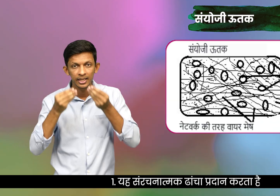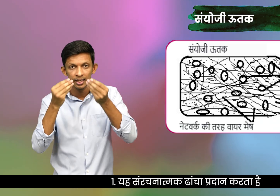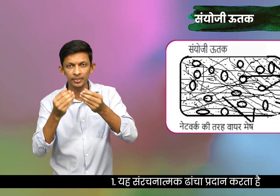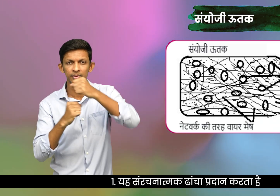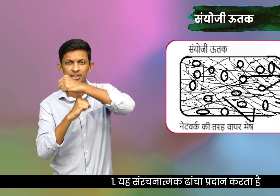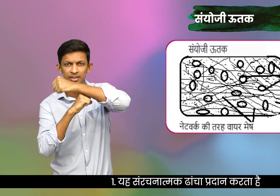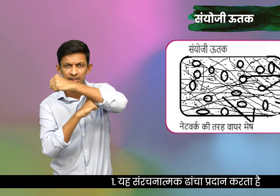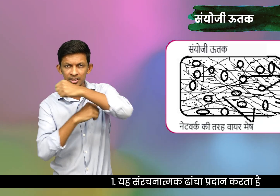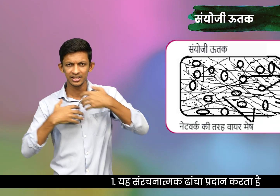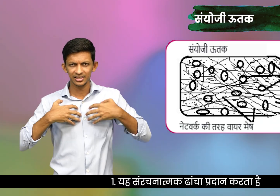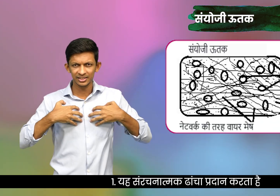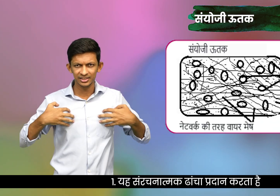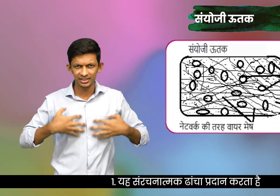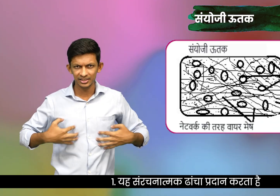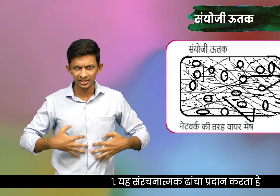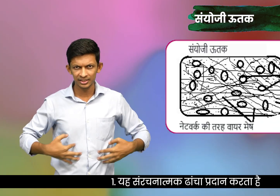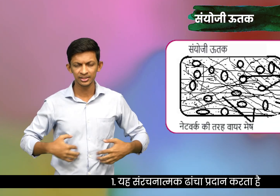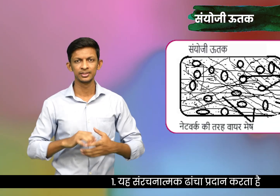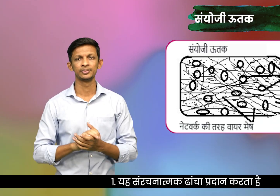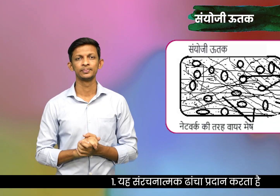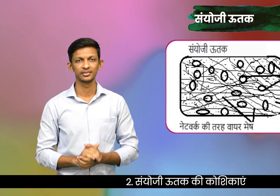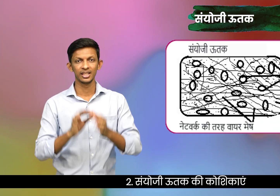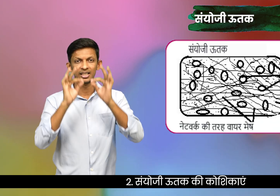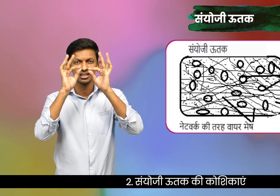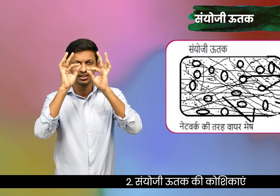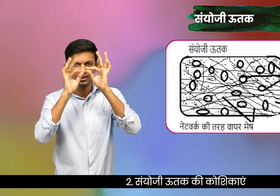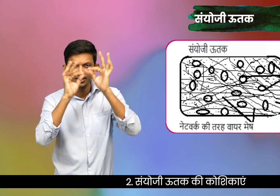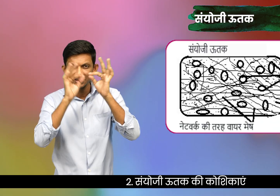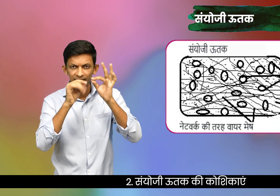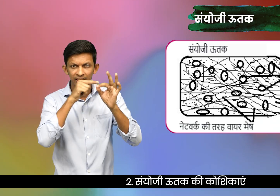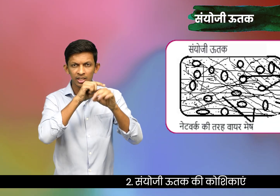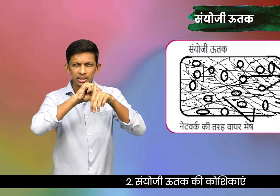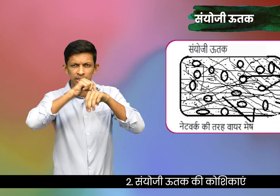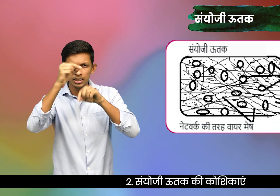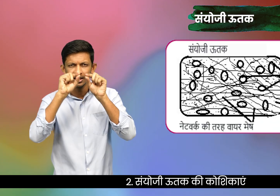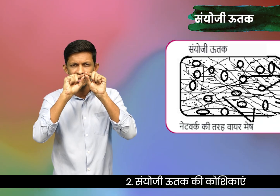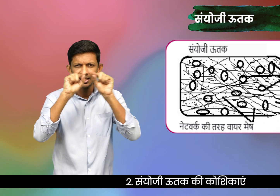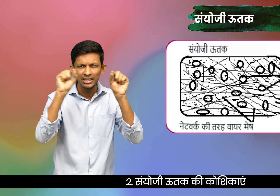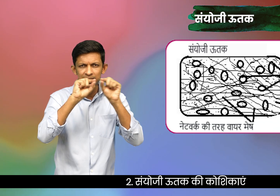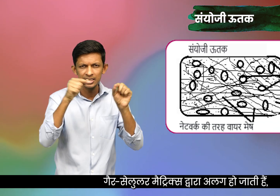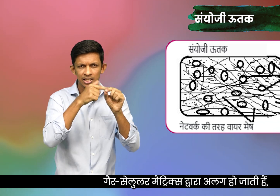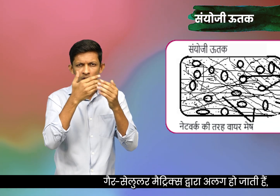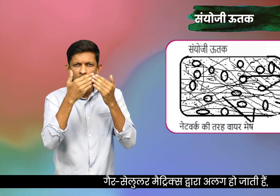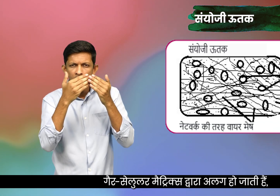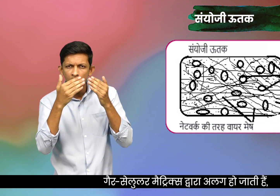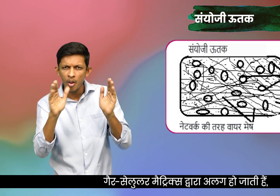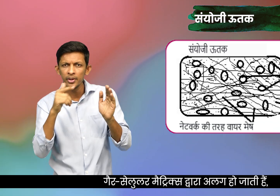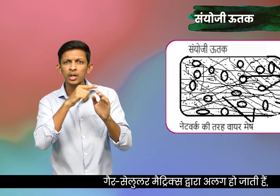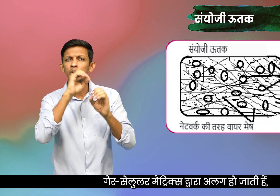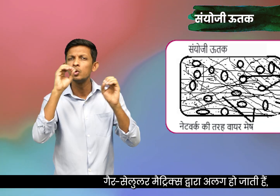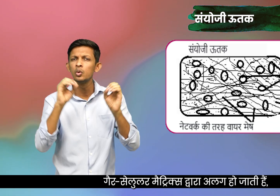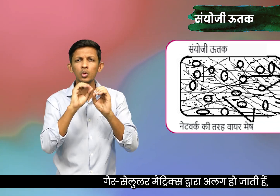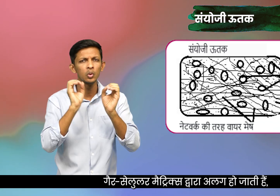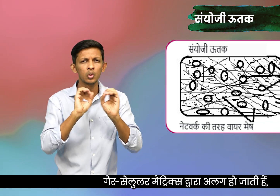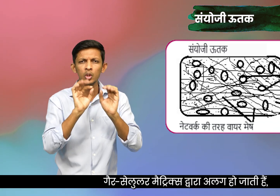पहला, यह संरचनात्मक ढांचा प्रदान करता है। दूसरा, संयोजी ऊतक की कोशिकाएं गैस सेल्यूलर